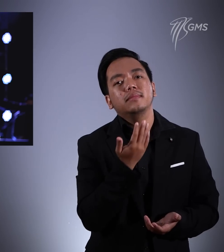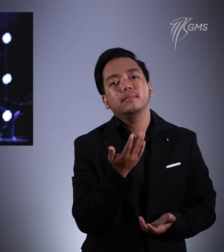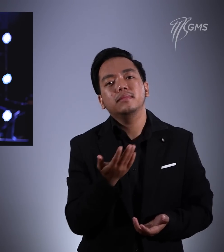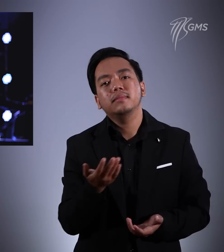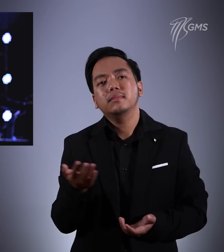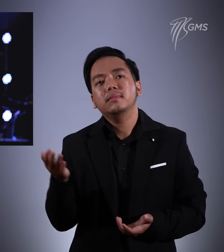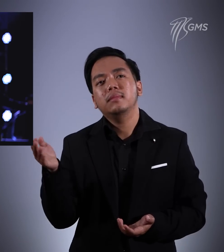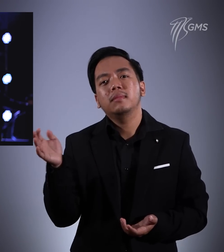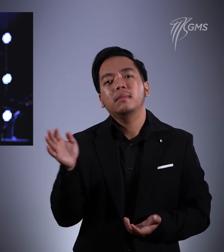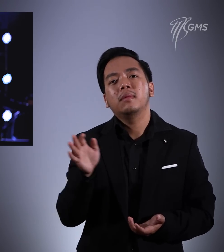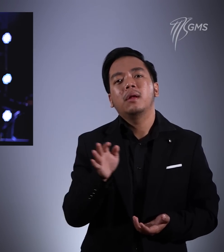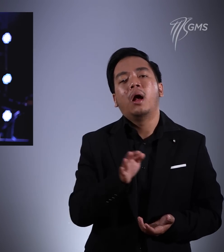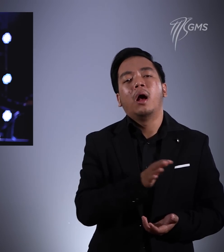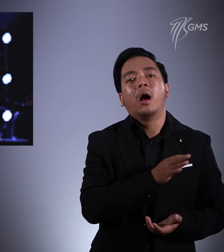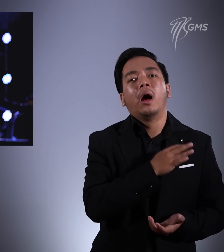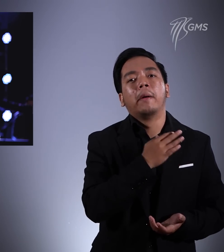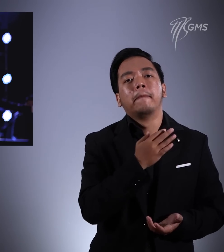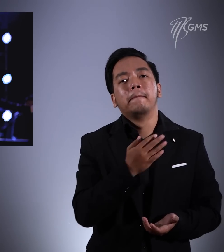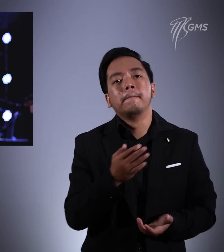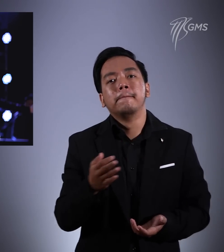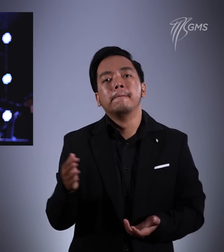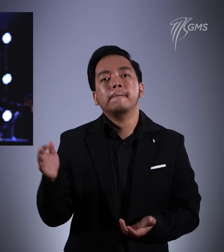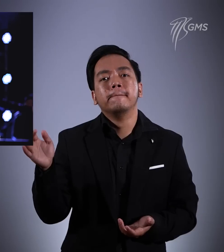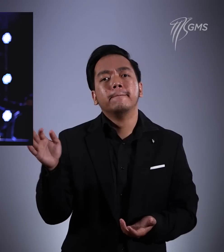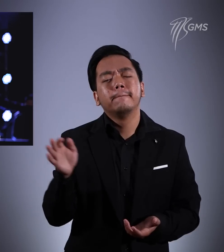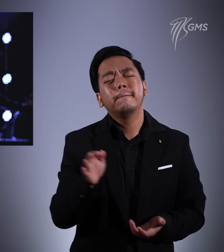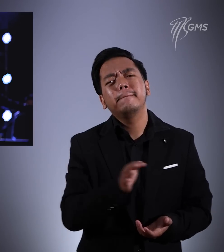Shikabaralalalaya sana narama. Mendukung jemaat yang sedang